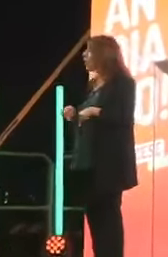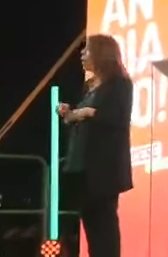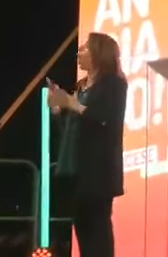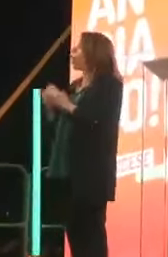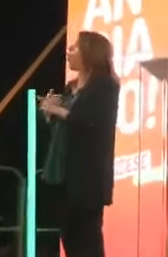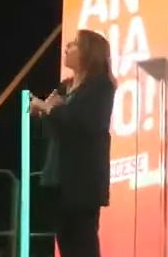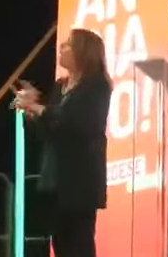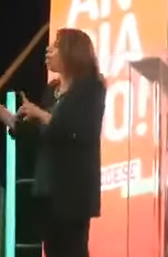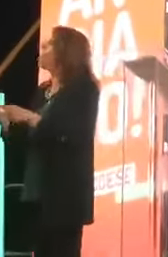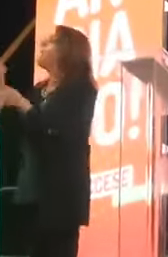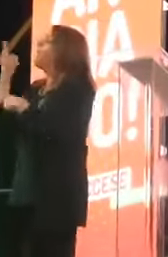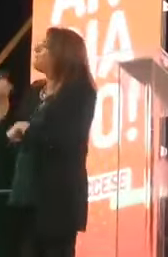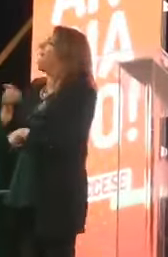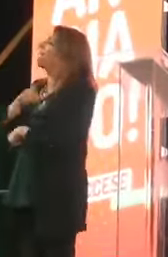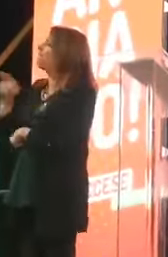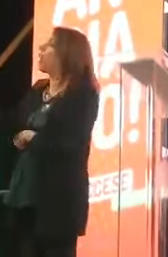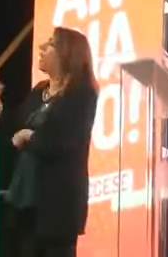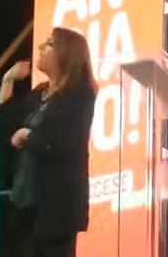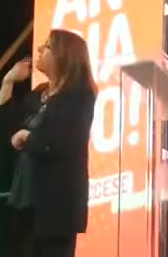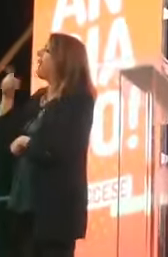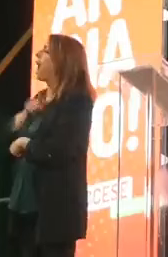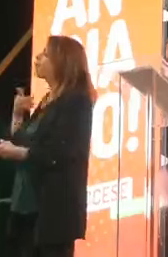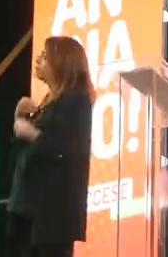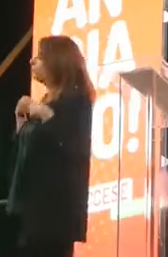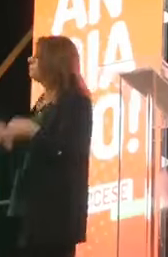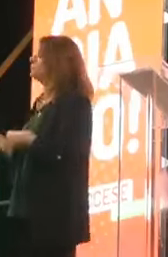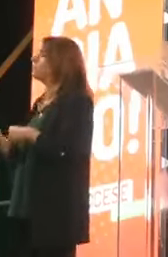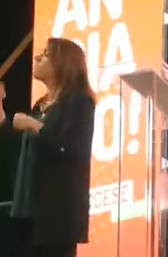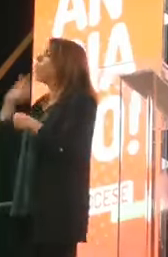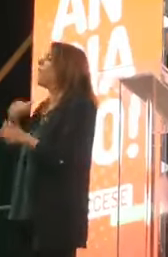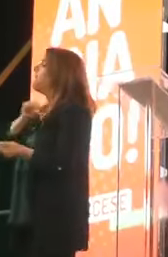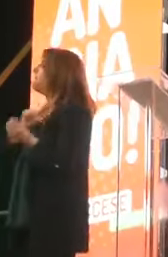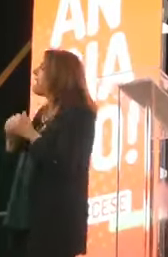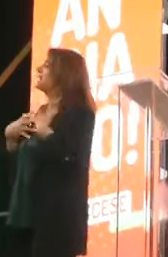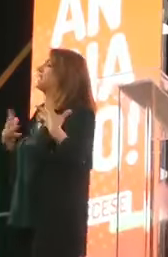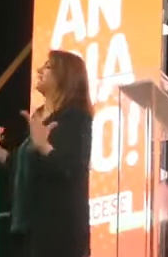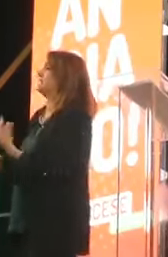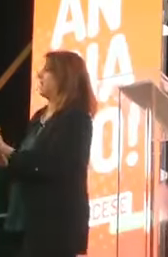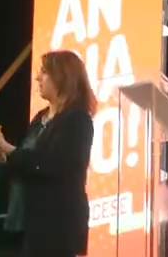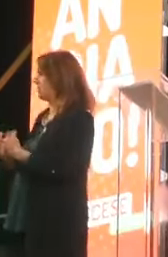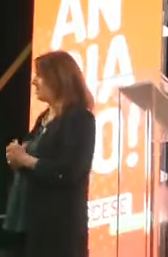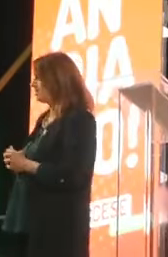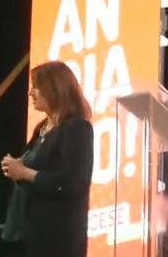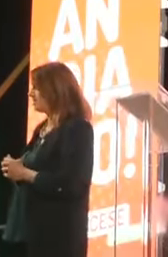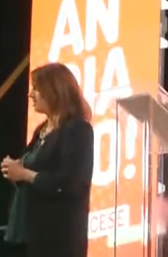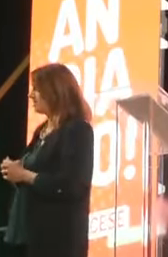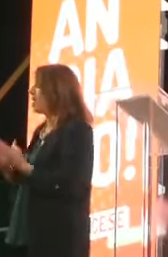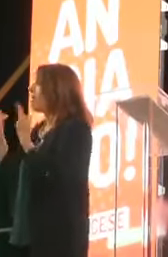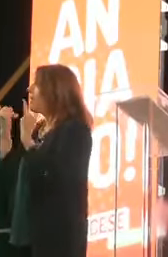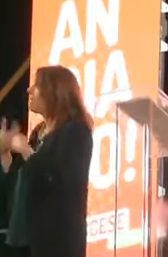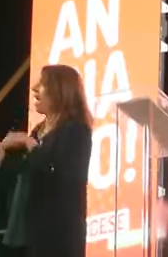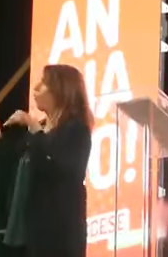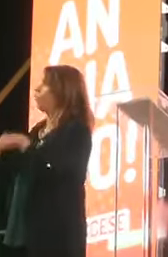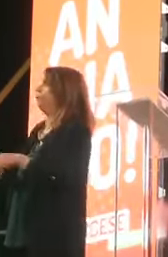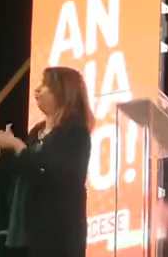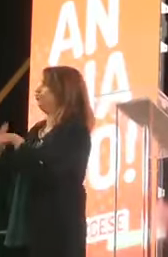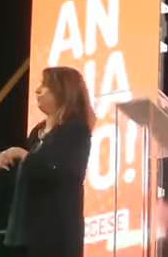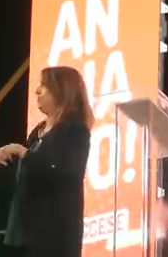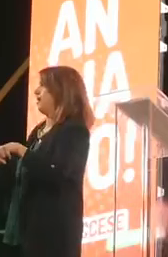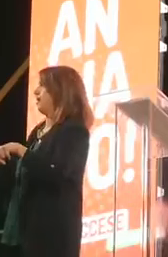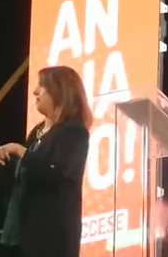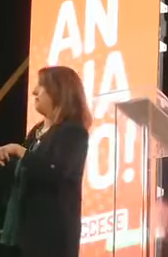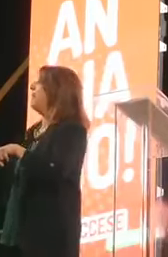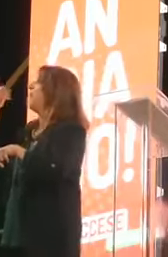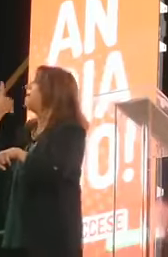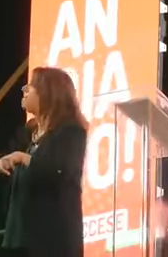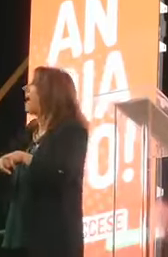e ci metto la faccia perché questa battaglia noi la facciamo insieme, per questa città, per